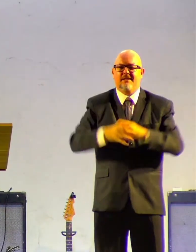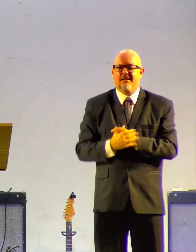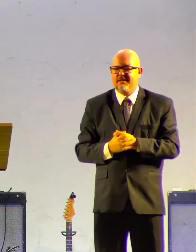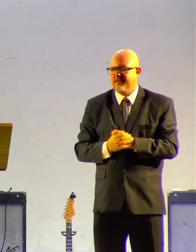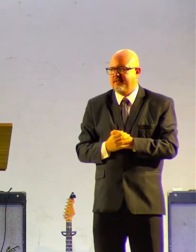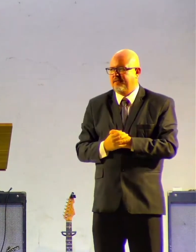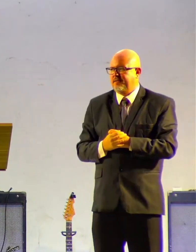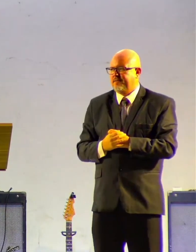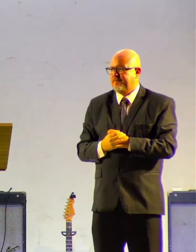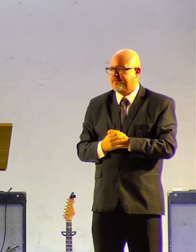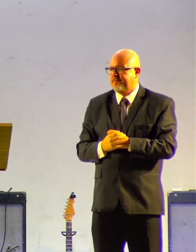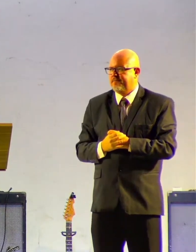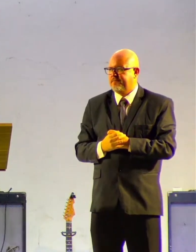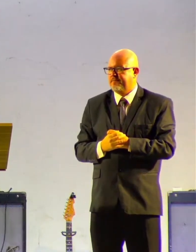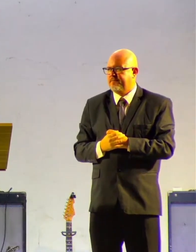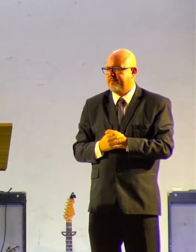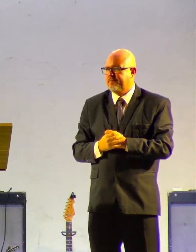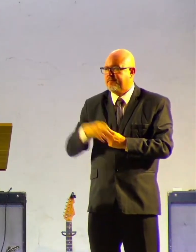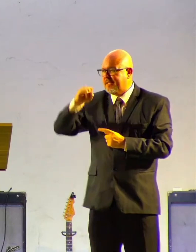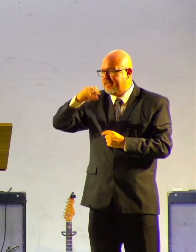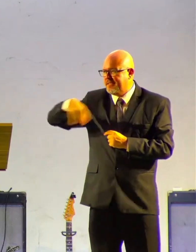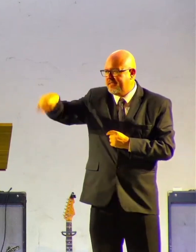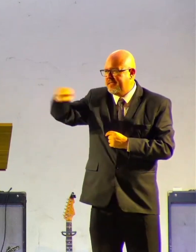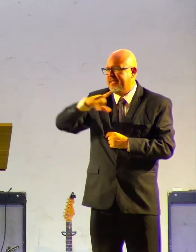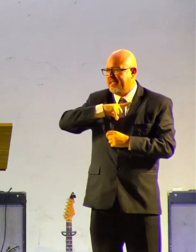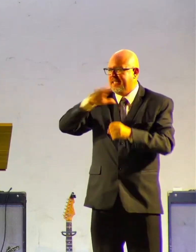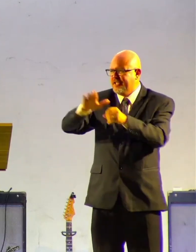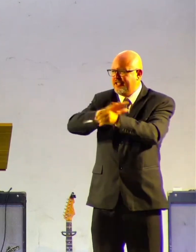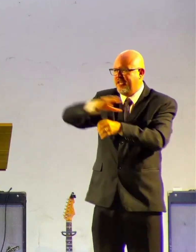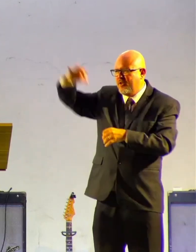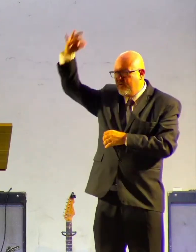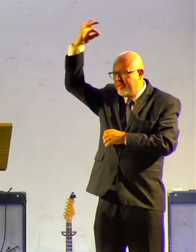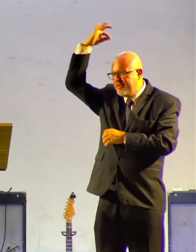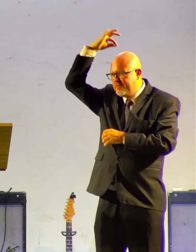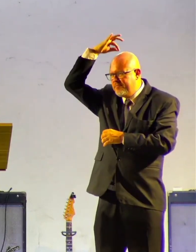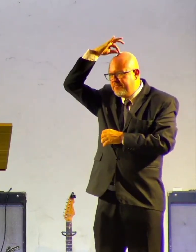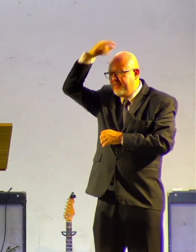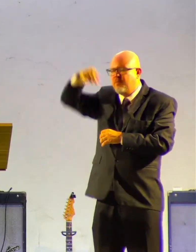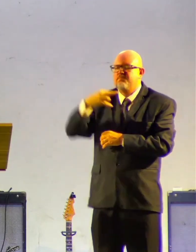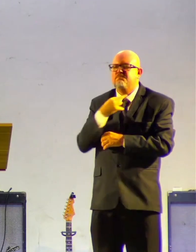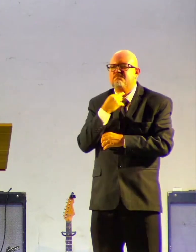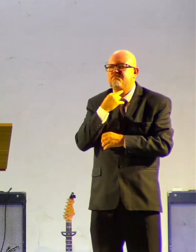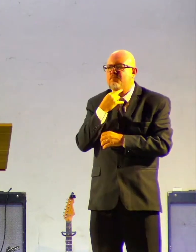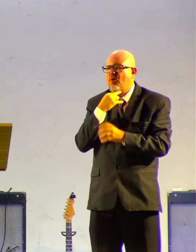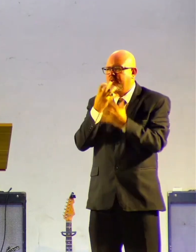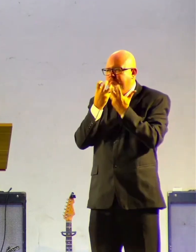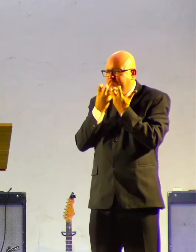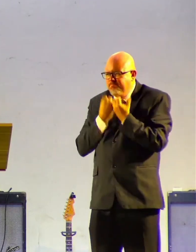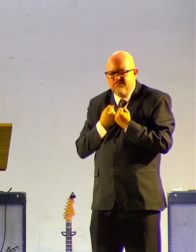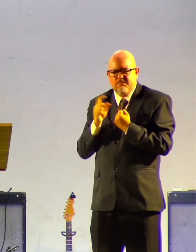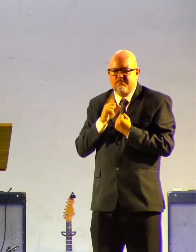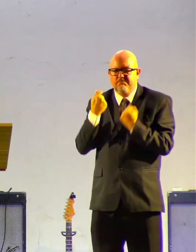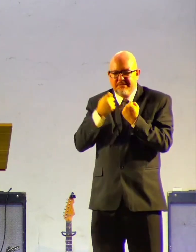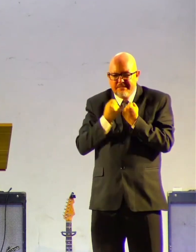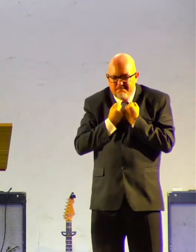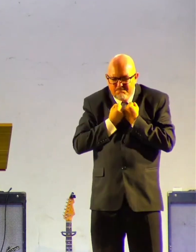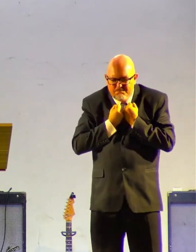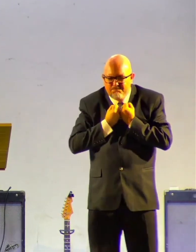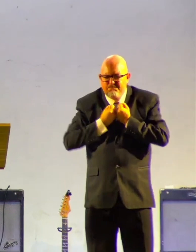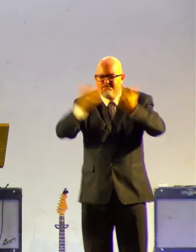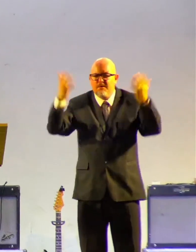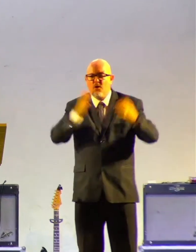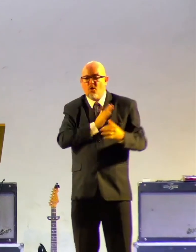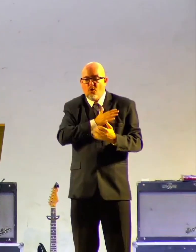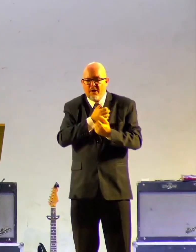palavra. Se você está cheio do Espírito Santo, você não pode reter essa palavra só para você. Abra o